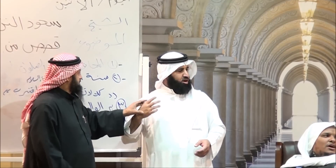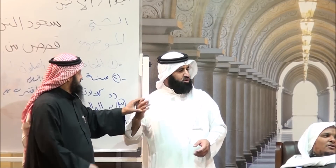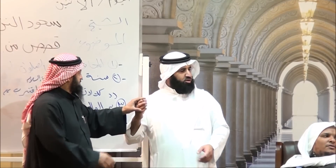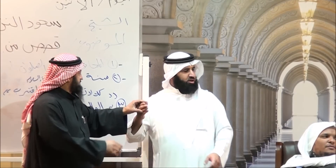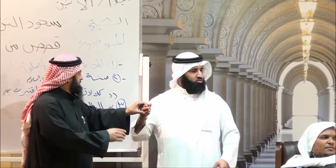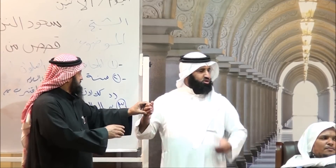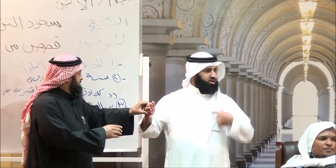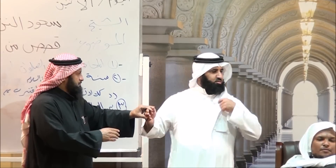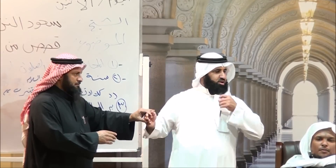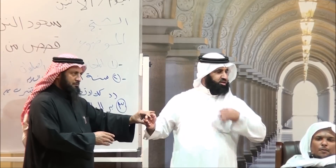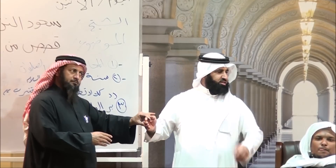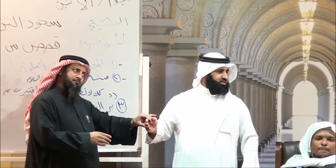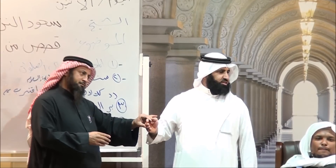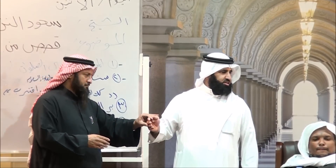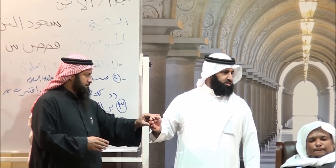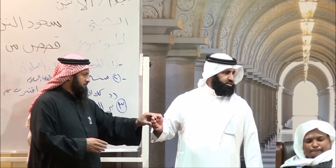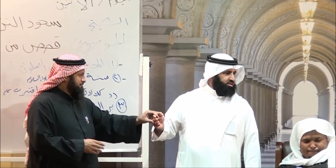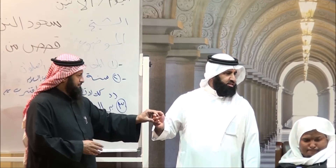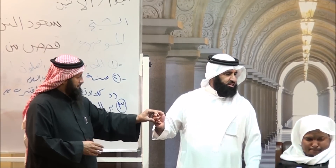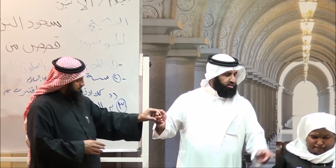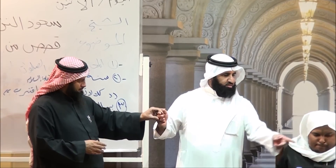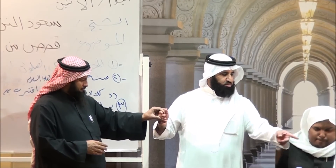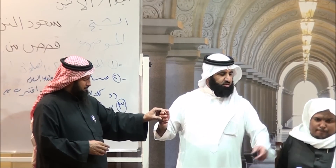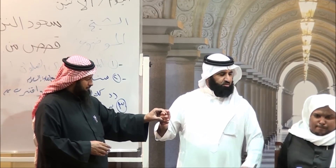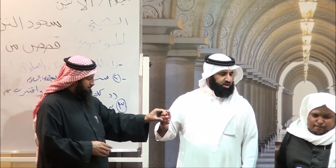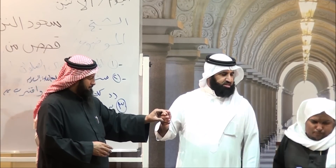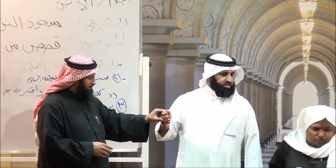بالله؟ لا حول ولا قوة إلا بالله. قالوا